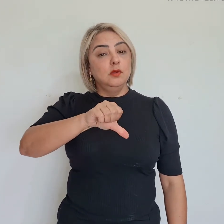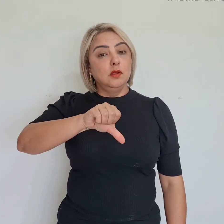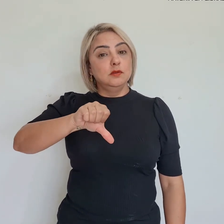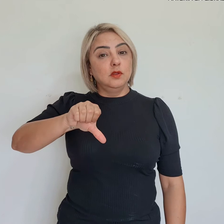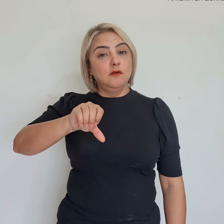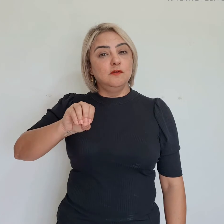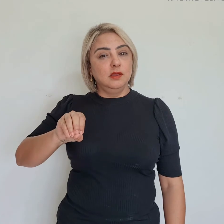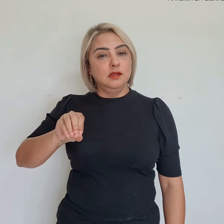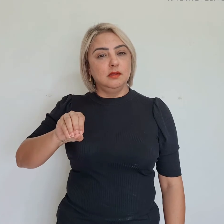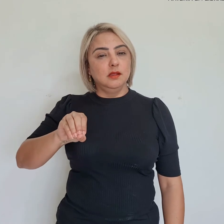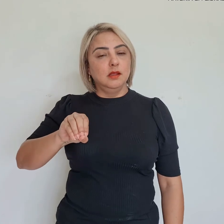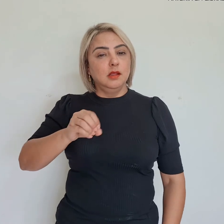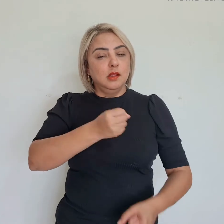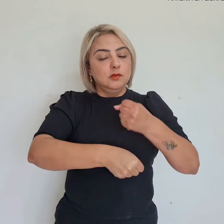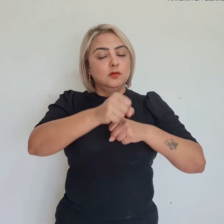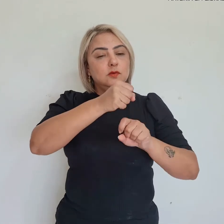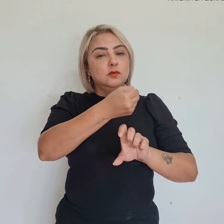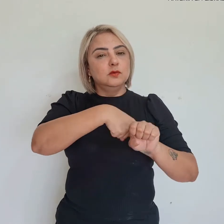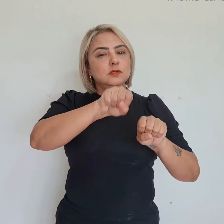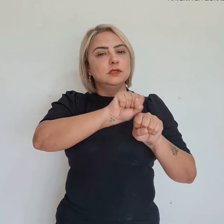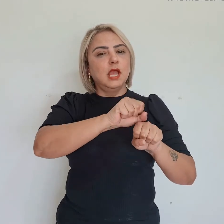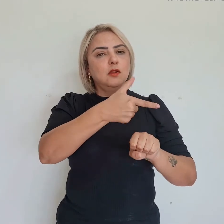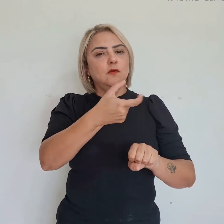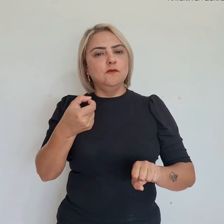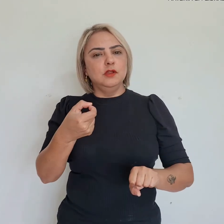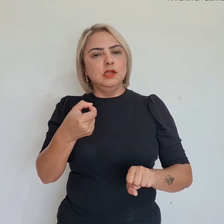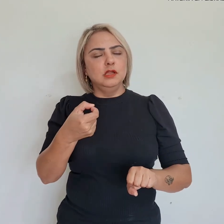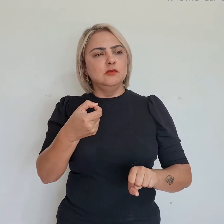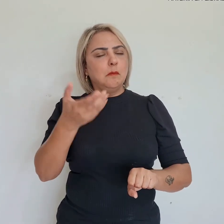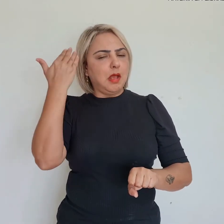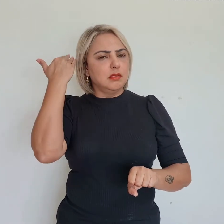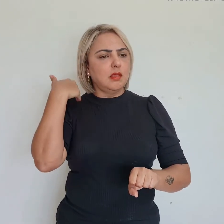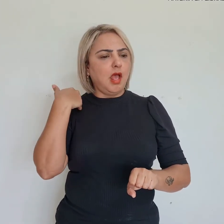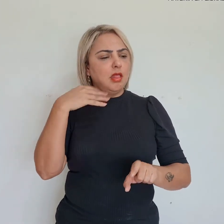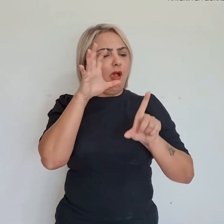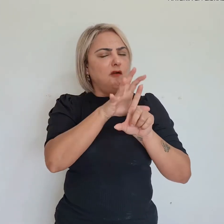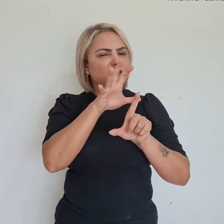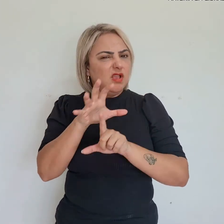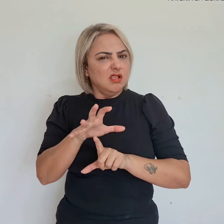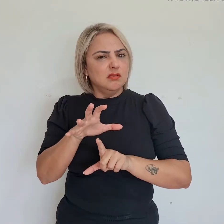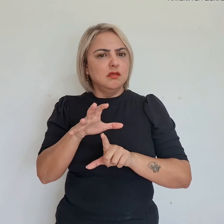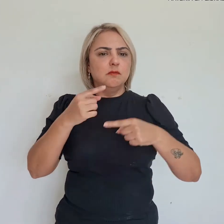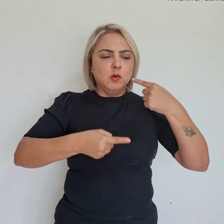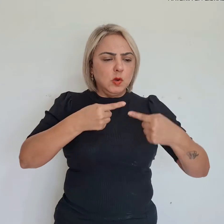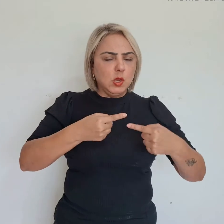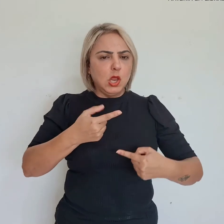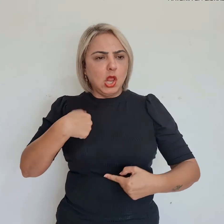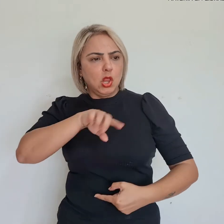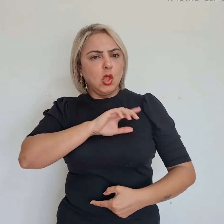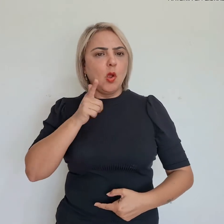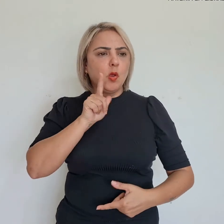do século passado, que é, na ofensiva política, a gente conseguir negociar com